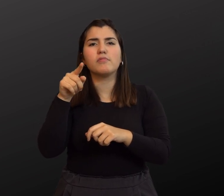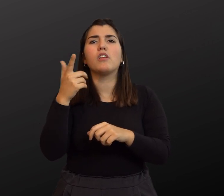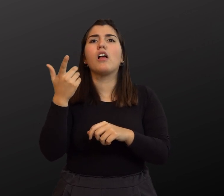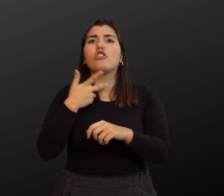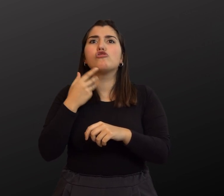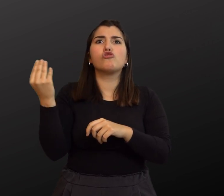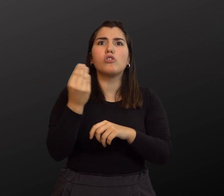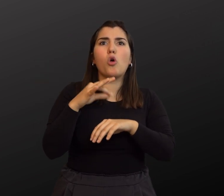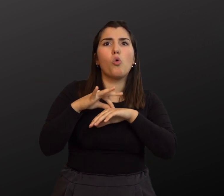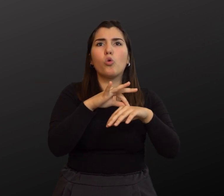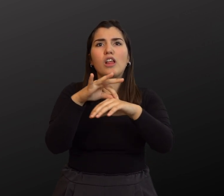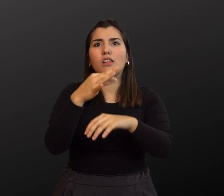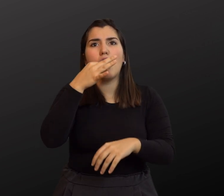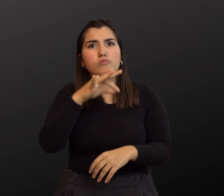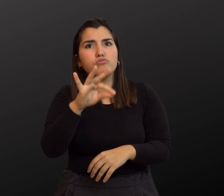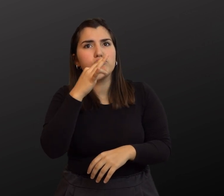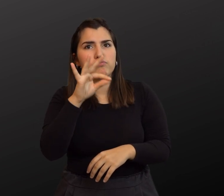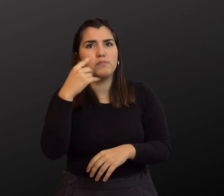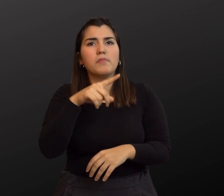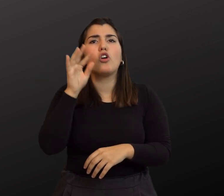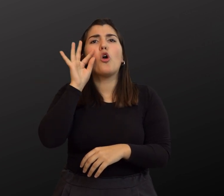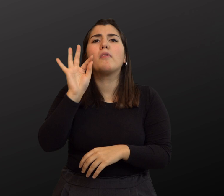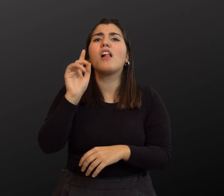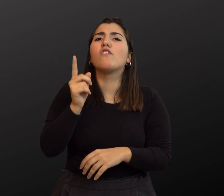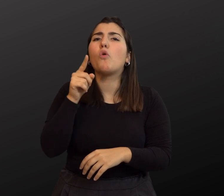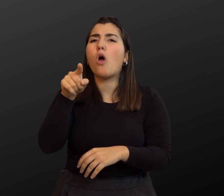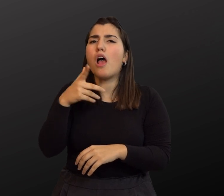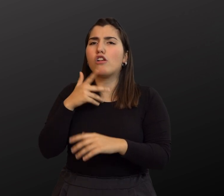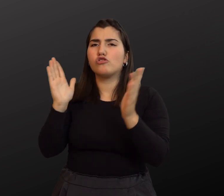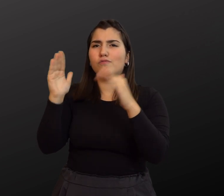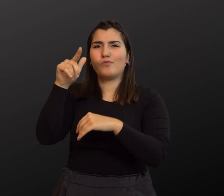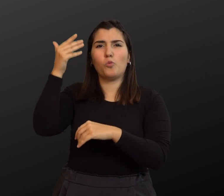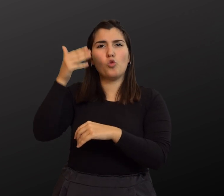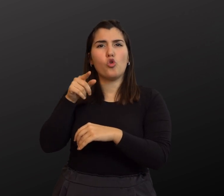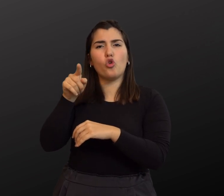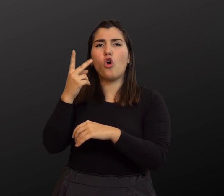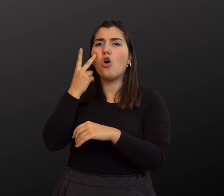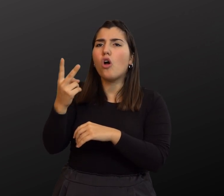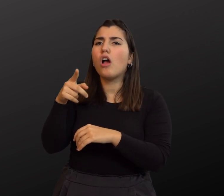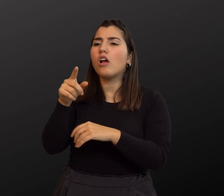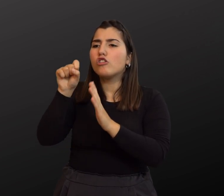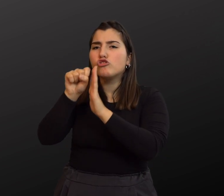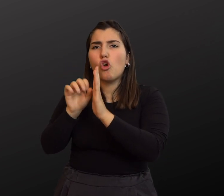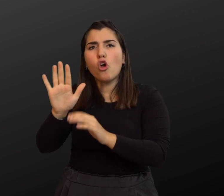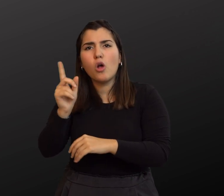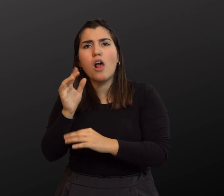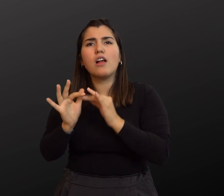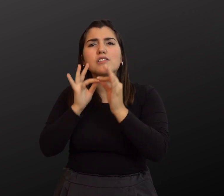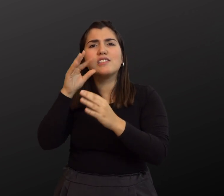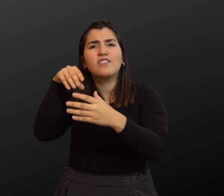dipinti su murales che raccontano storie. Storie con vari